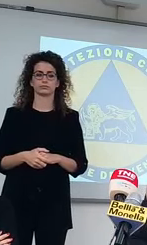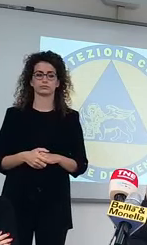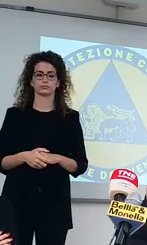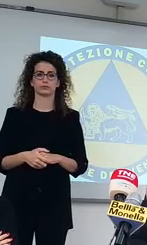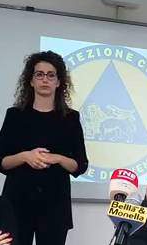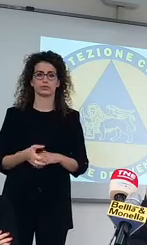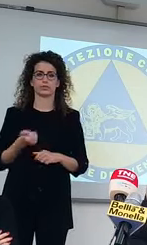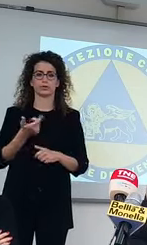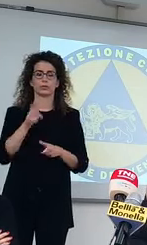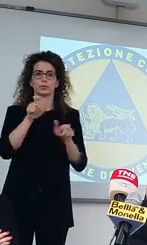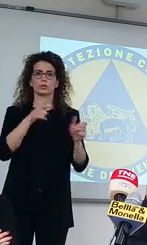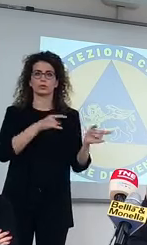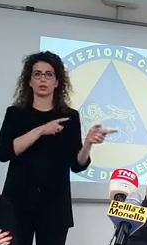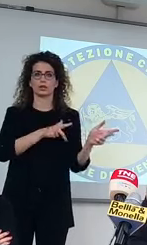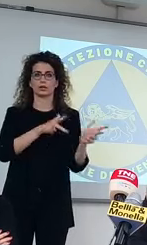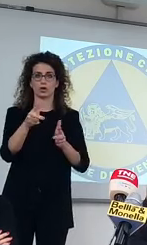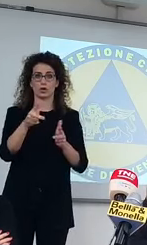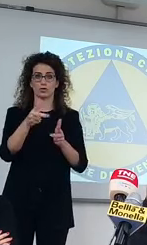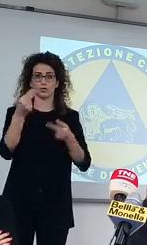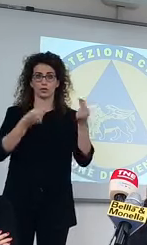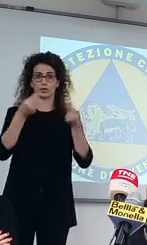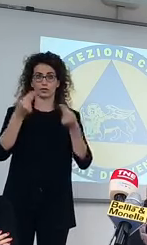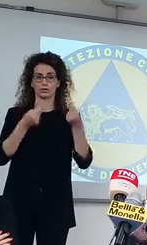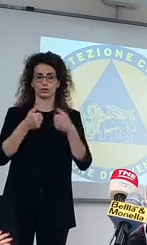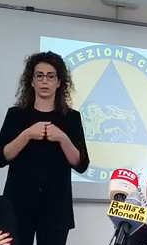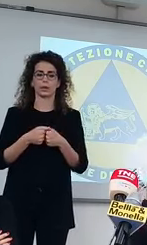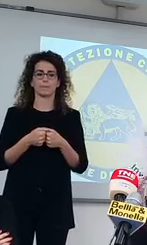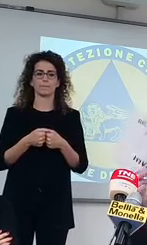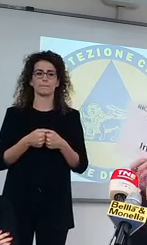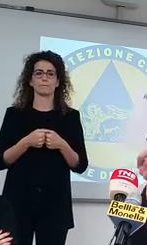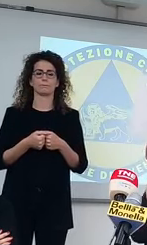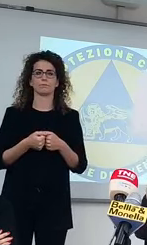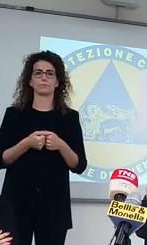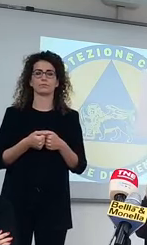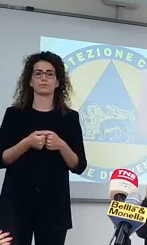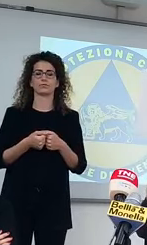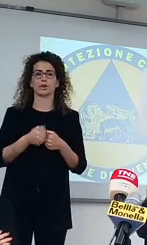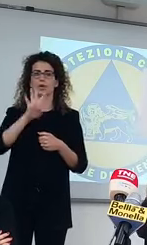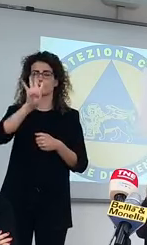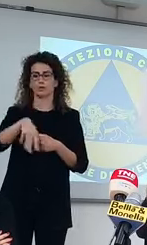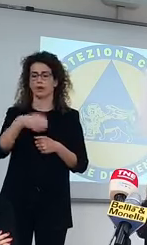Numero di ricoverati totali sono